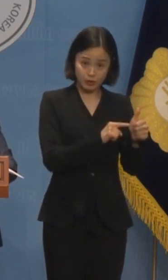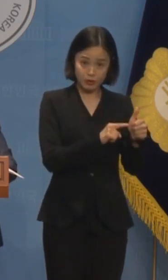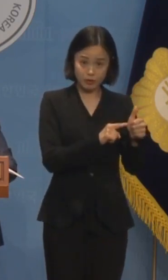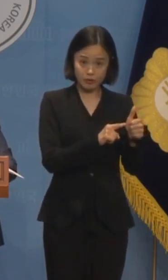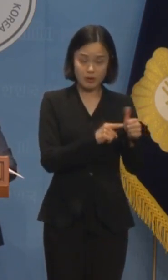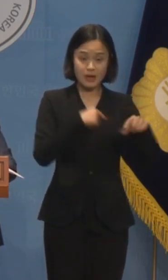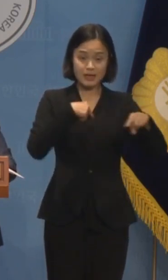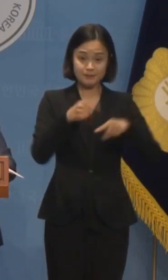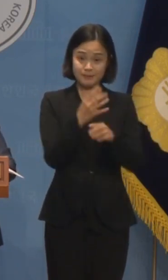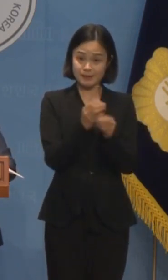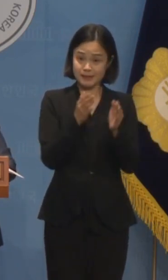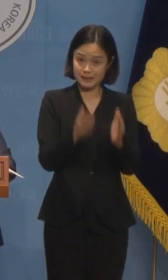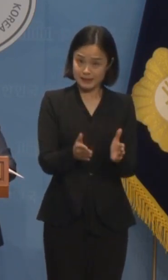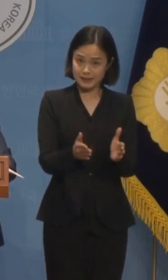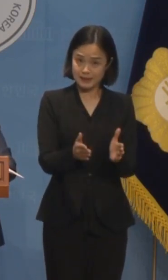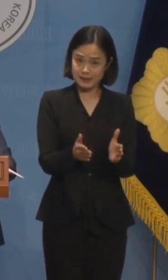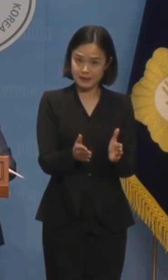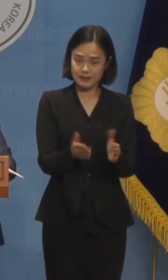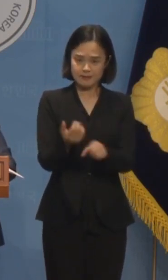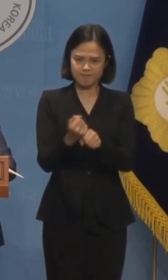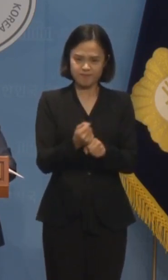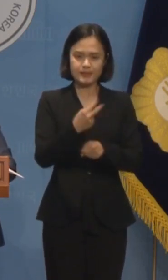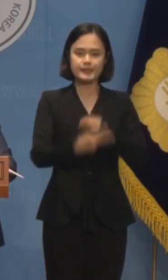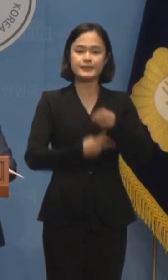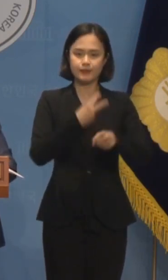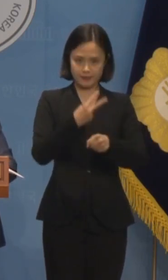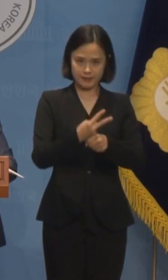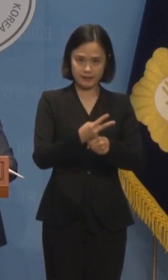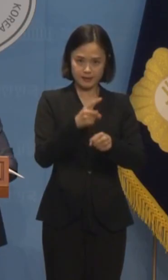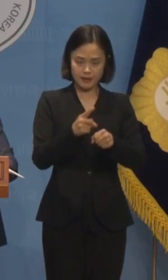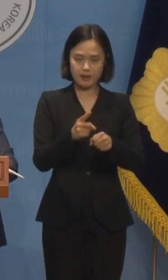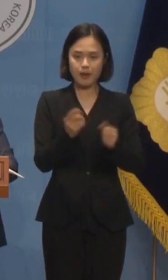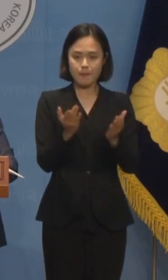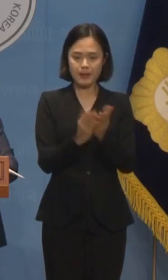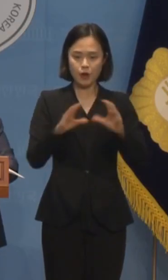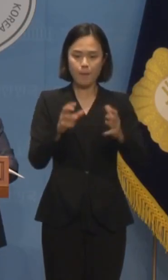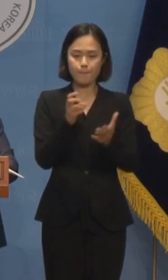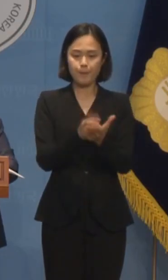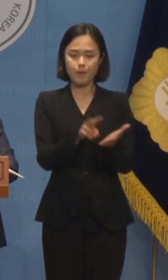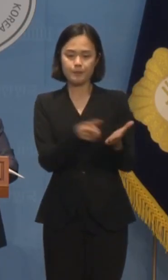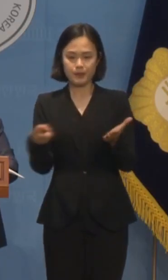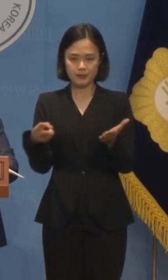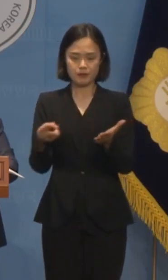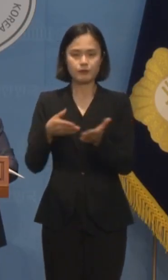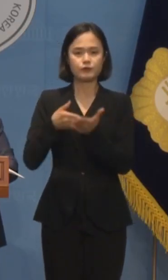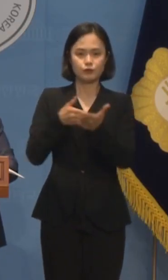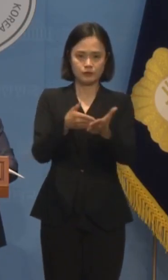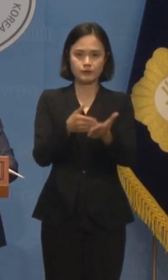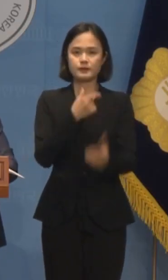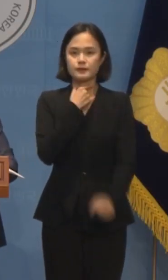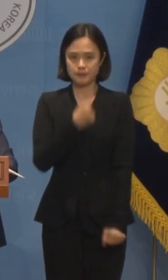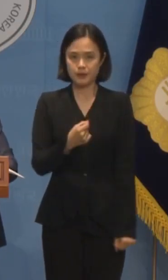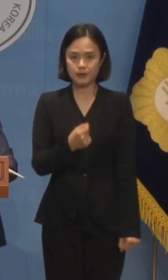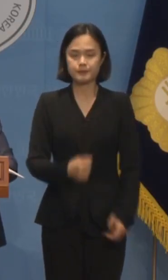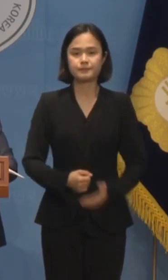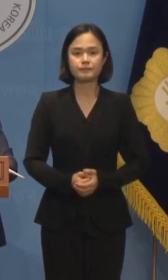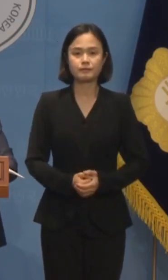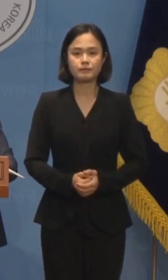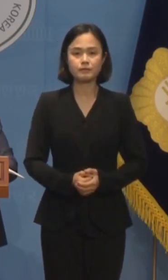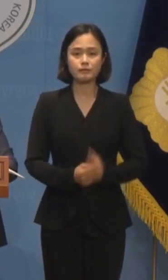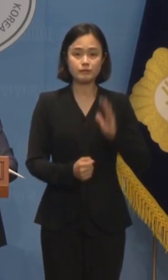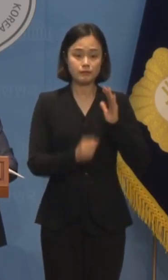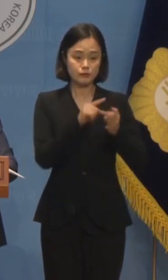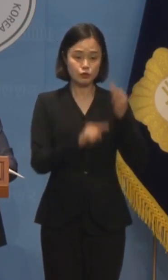위한 헌법 개정을 추진하겠습니다. 부칙 개정을 통해 윤석열 대통령의